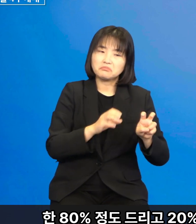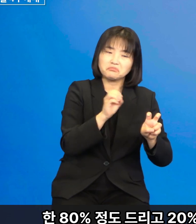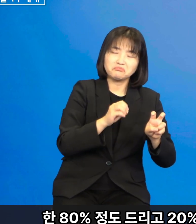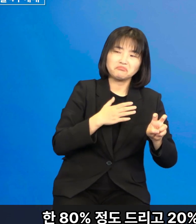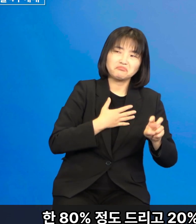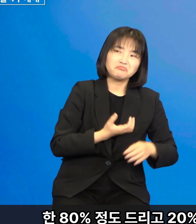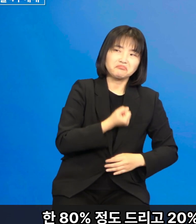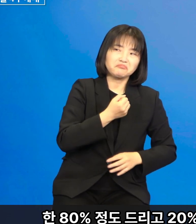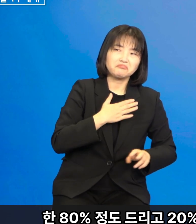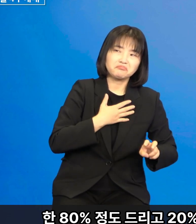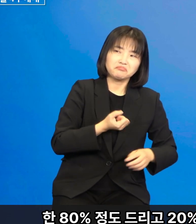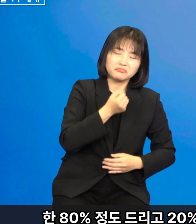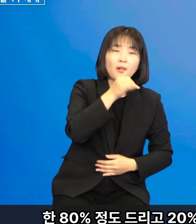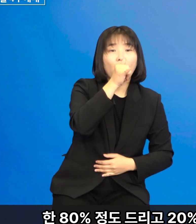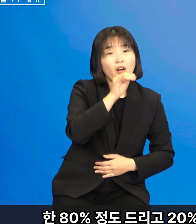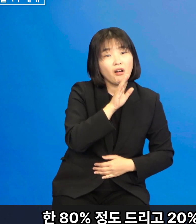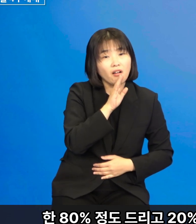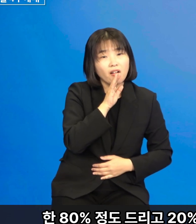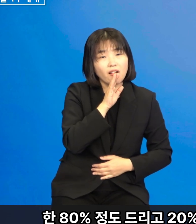영역이 있지 않습니까?